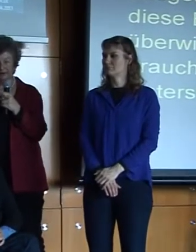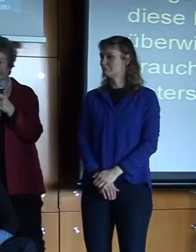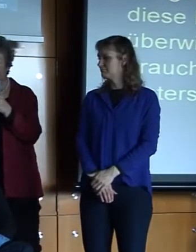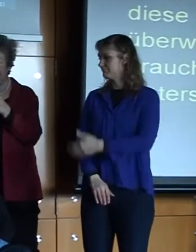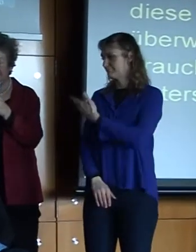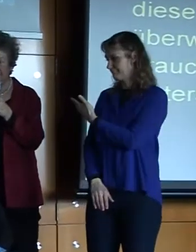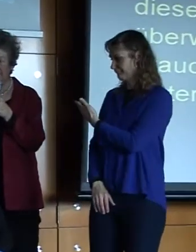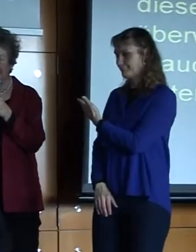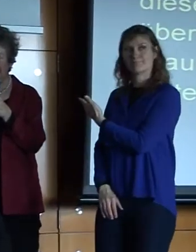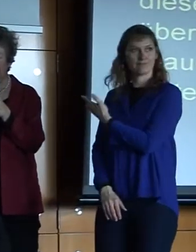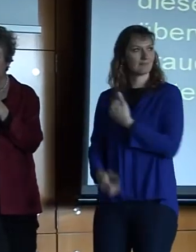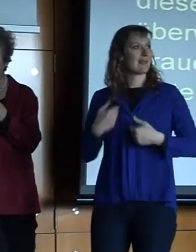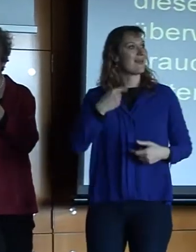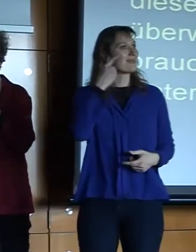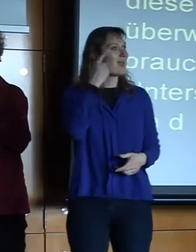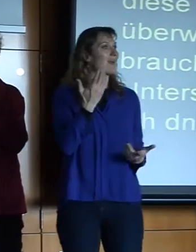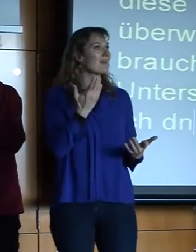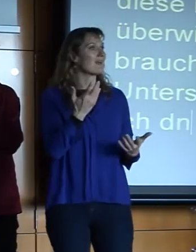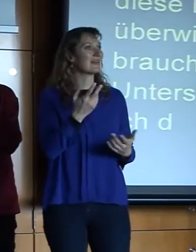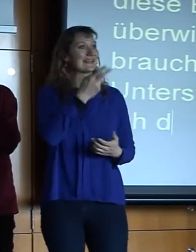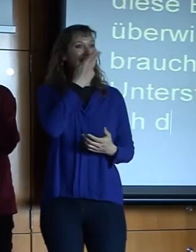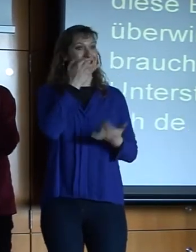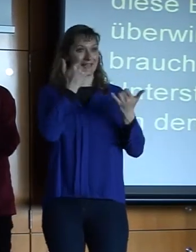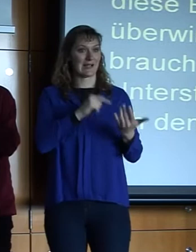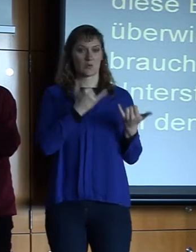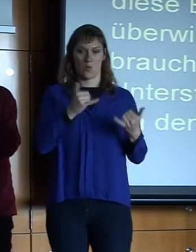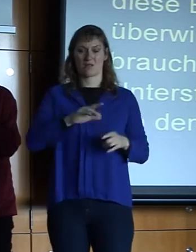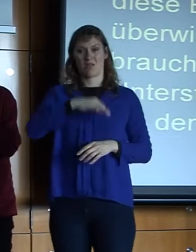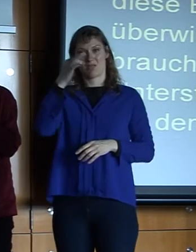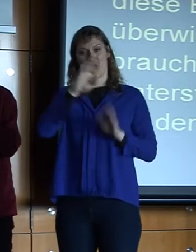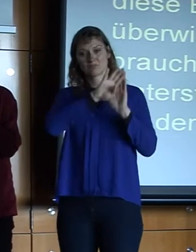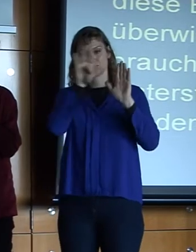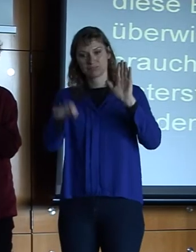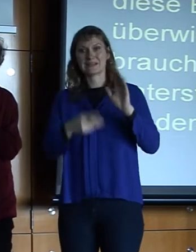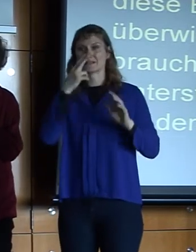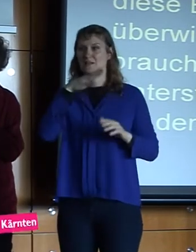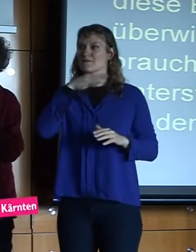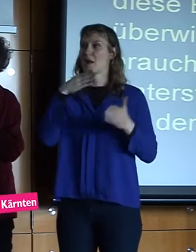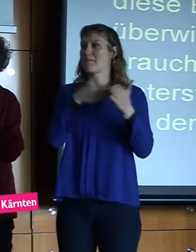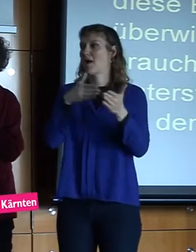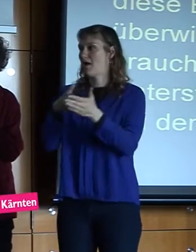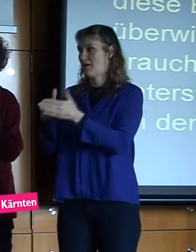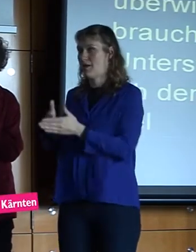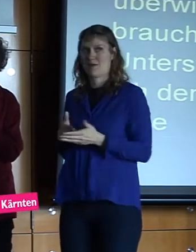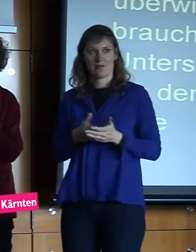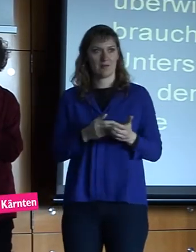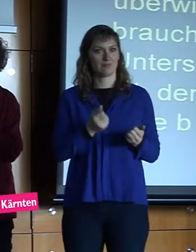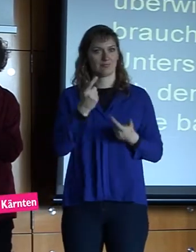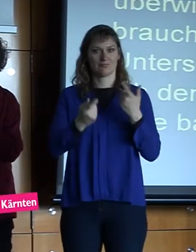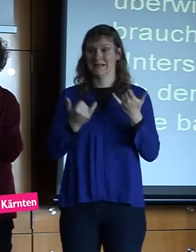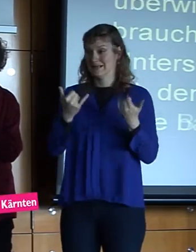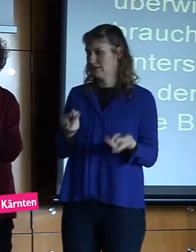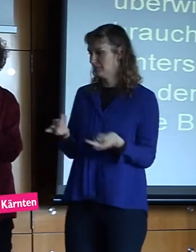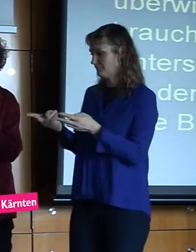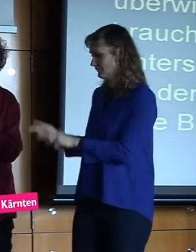Ich denke, dass hier auch eine Menge Barrieren sichtbar geworden sind und das ist eine Überleitung, glaube ich, jetzt zu dir, Erwin